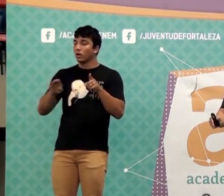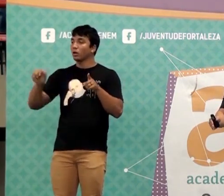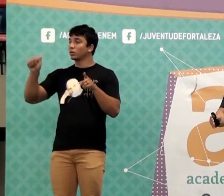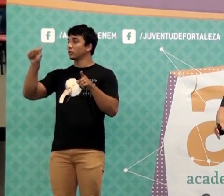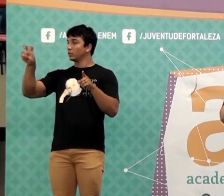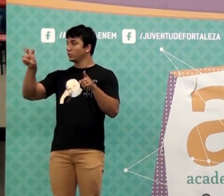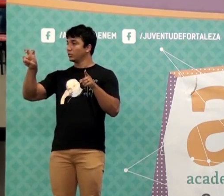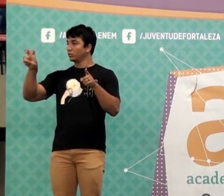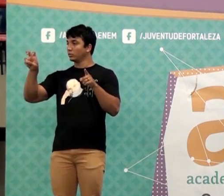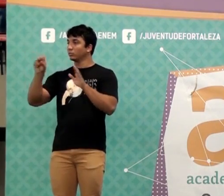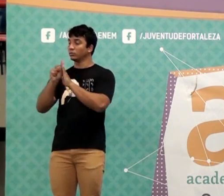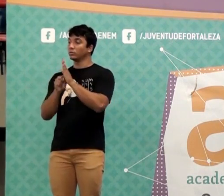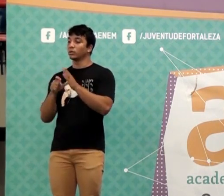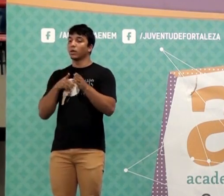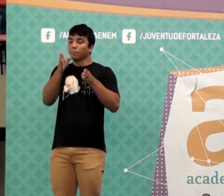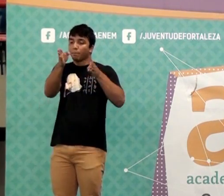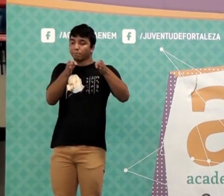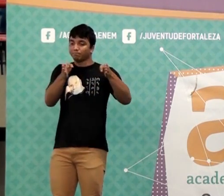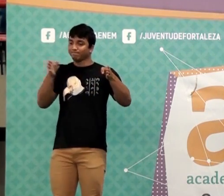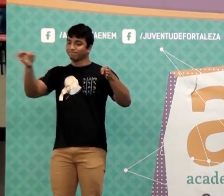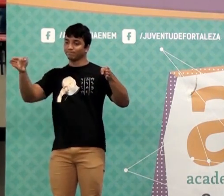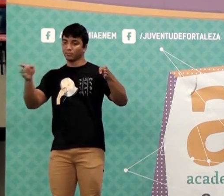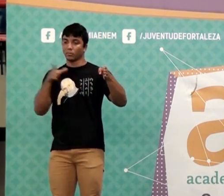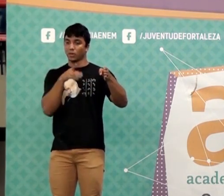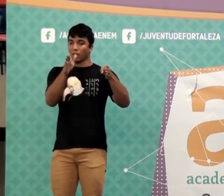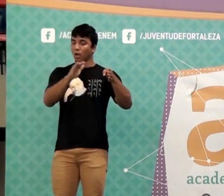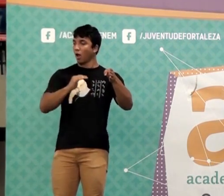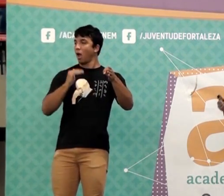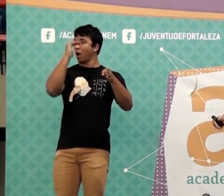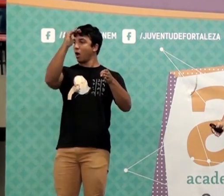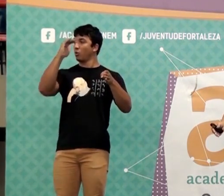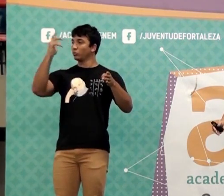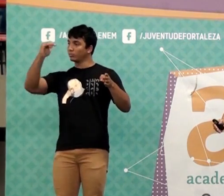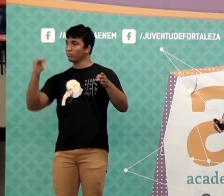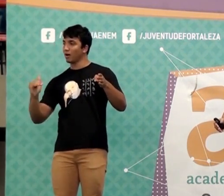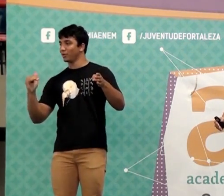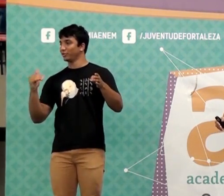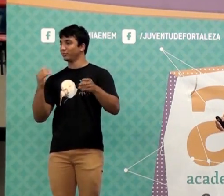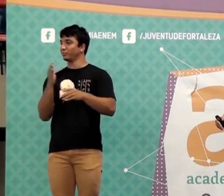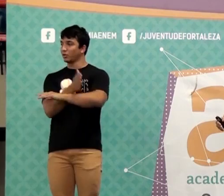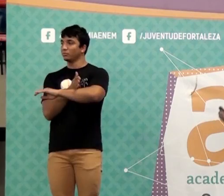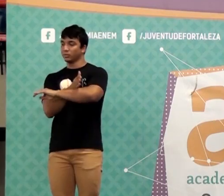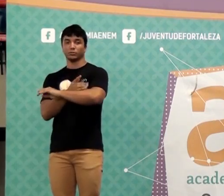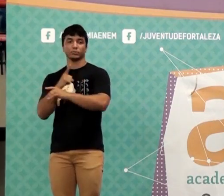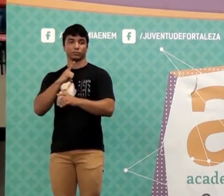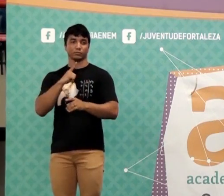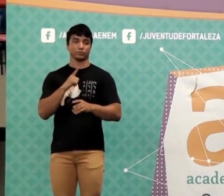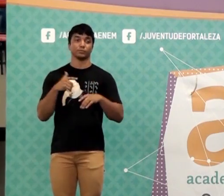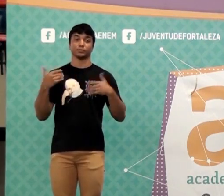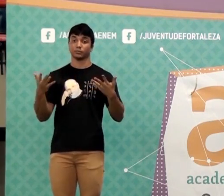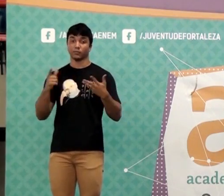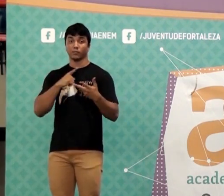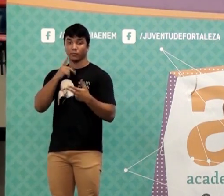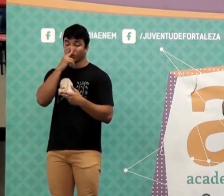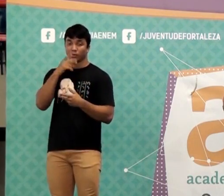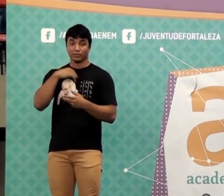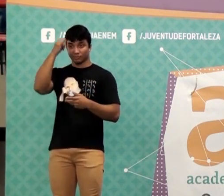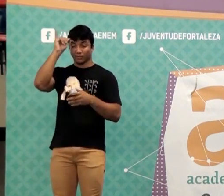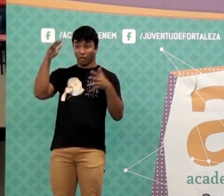15, dividido em dois períodos. Alta e baixa Idade Média, tá certo? Cuidado para não